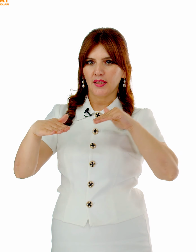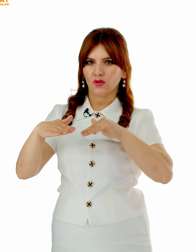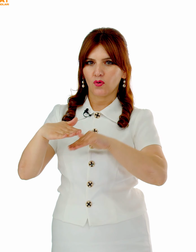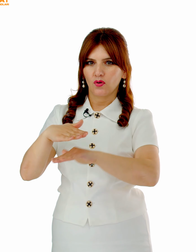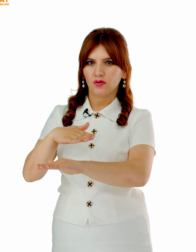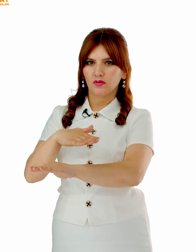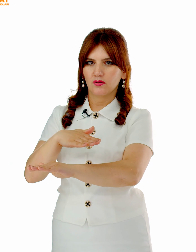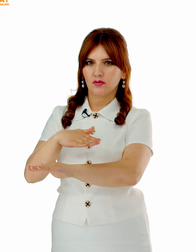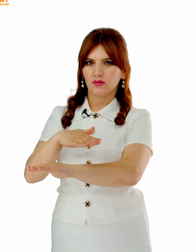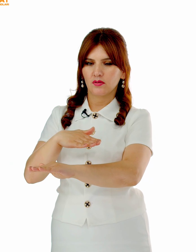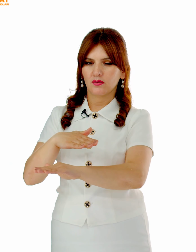metro.